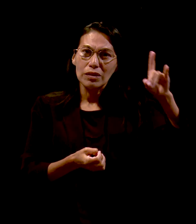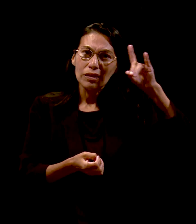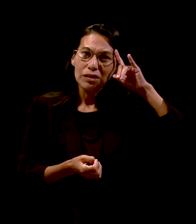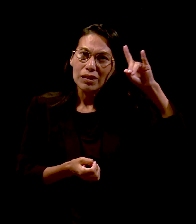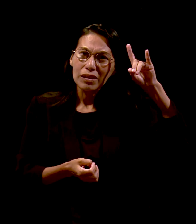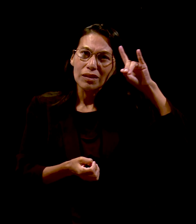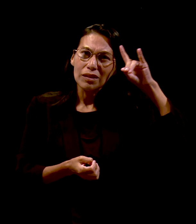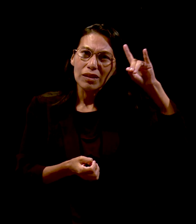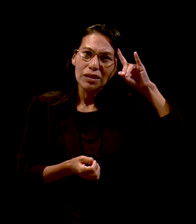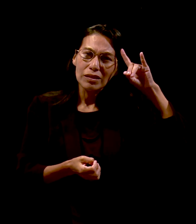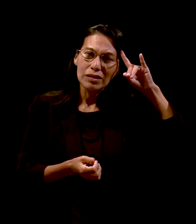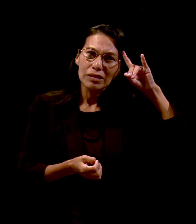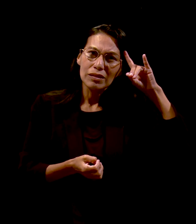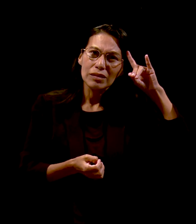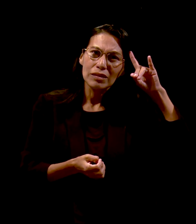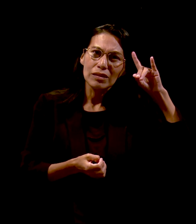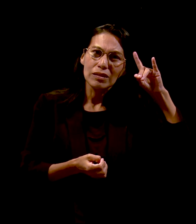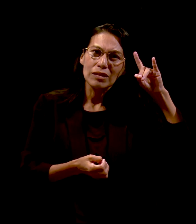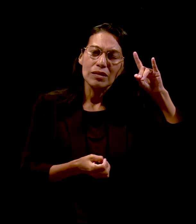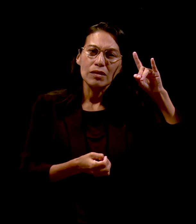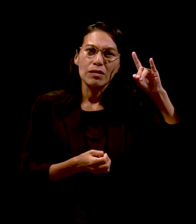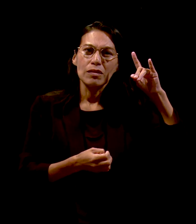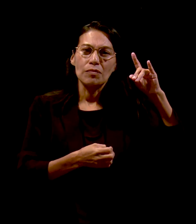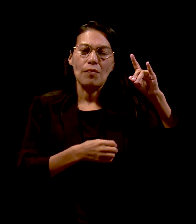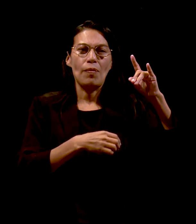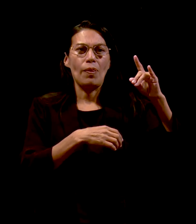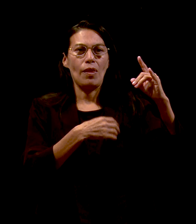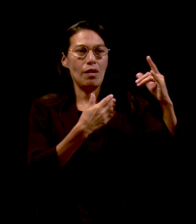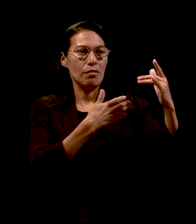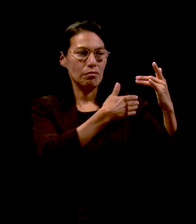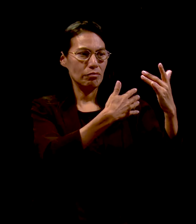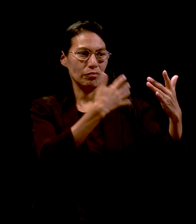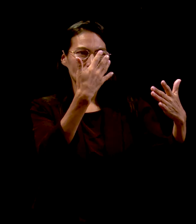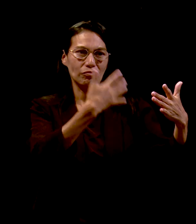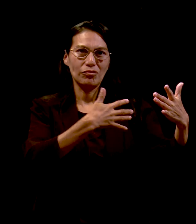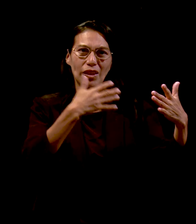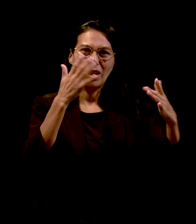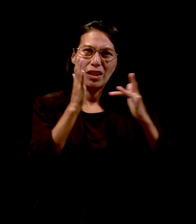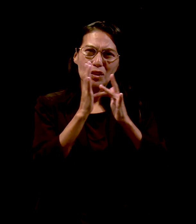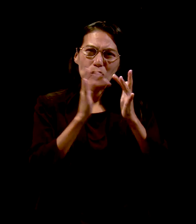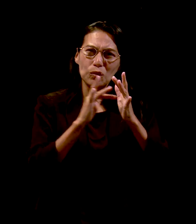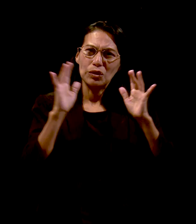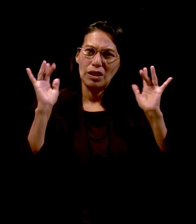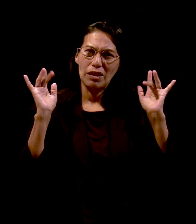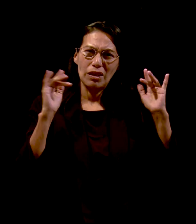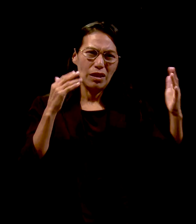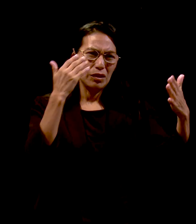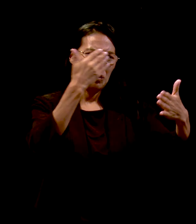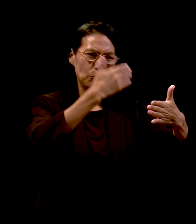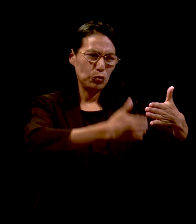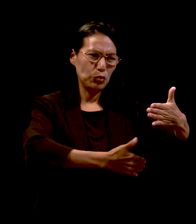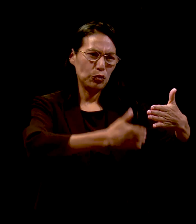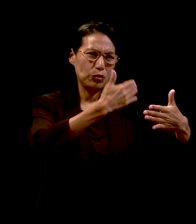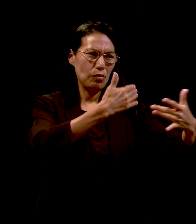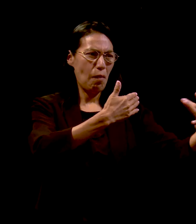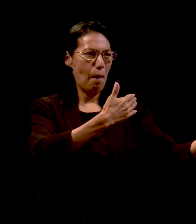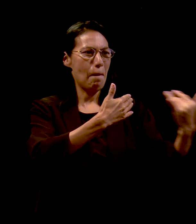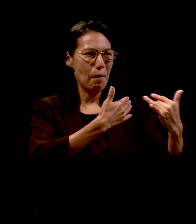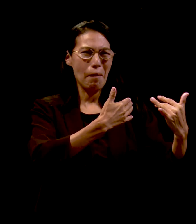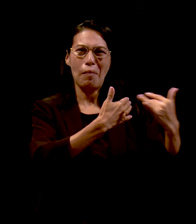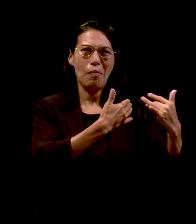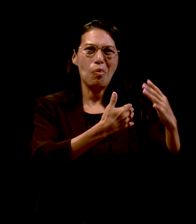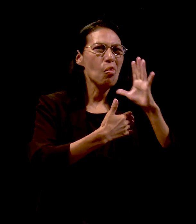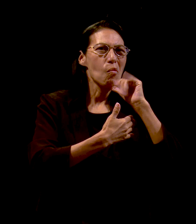atravesar la barrera que los ángeles pongan alrededor nuestro te invitamos también a que